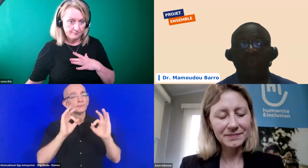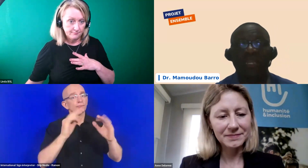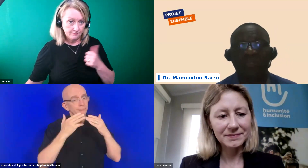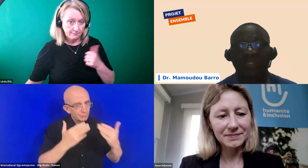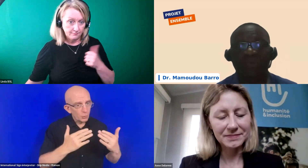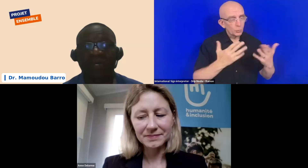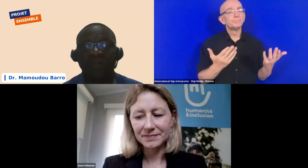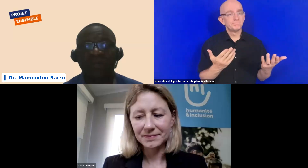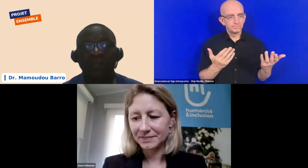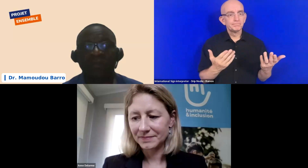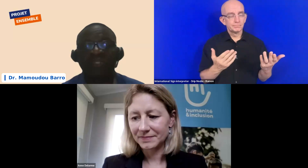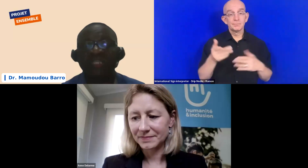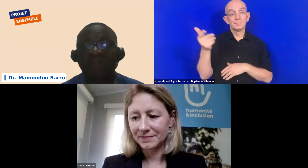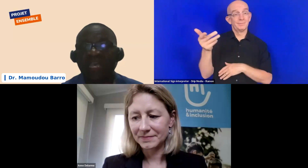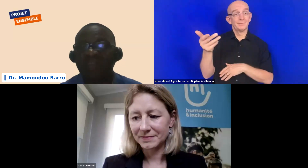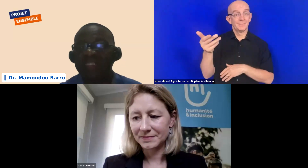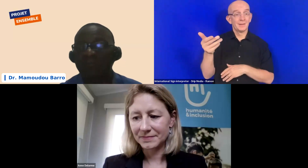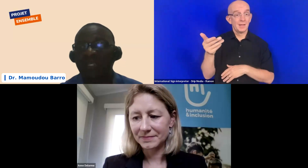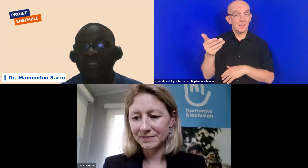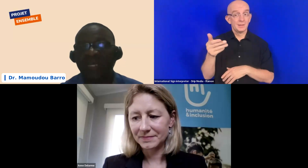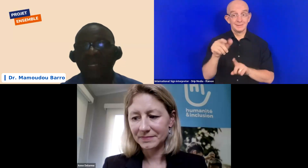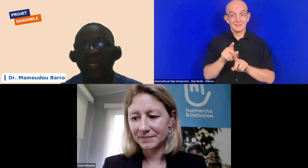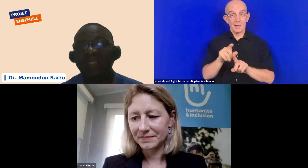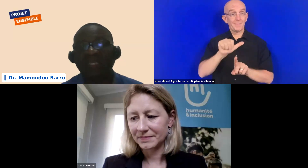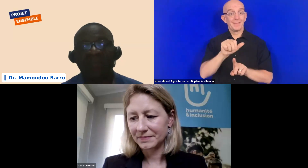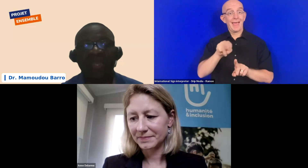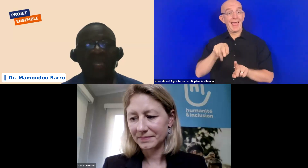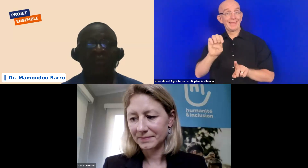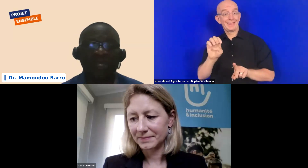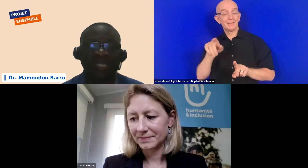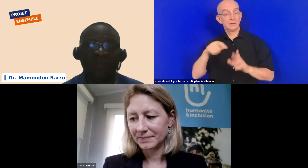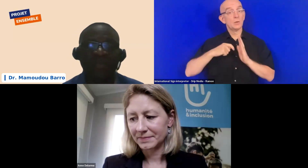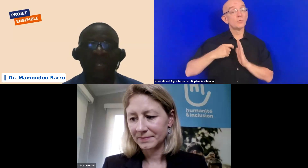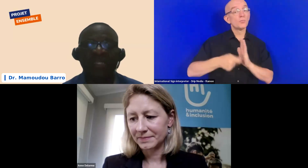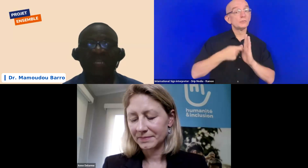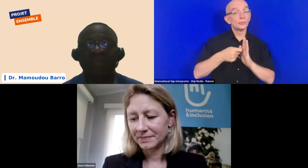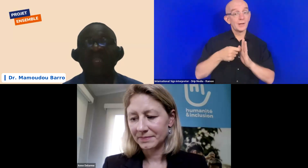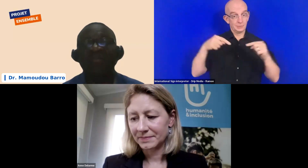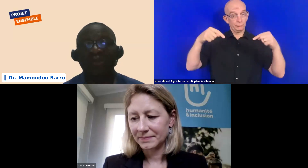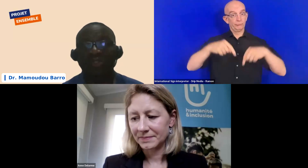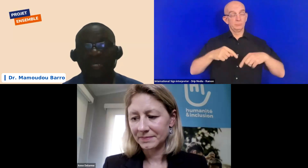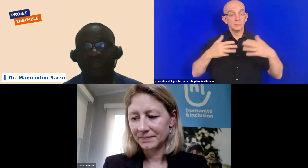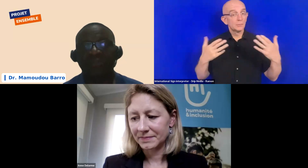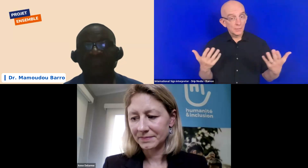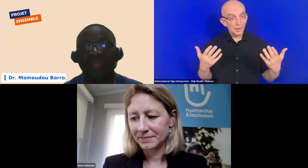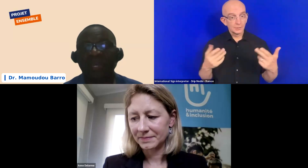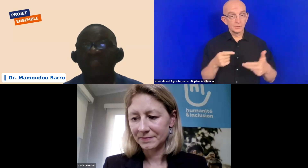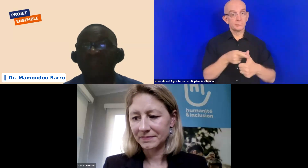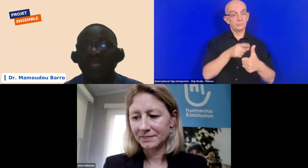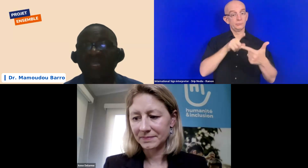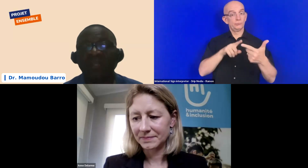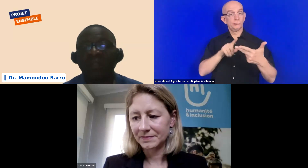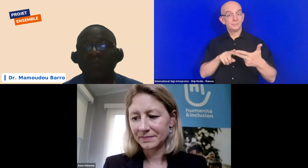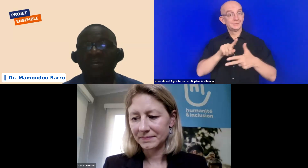Sénégal, le Togo et la Côte d'Ivoire. Nous avons travaillé avec les adolescents handicapés et non handicapés à travers la paire éducation.